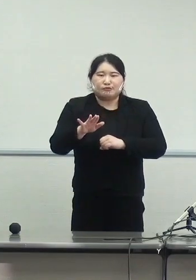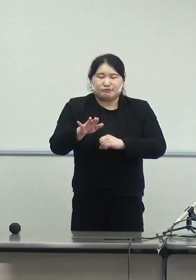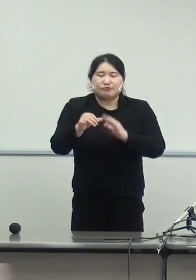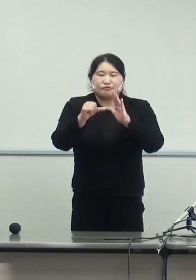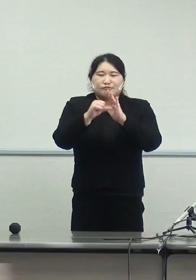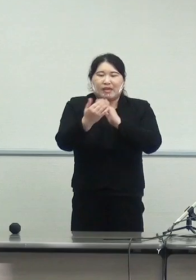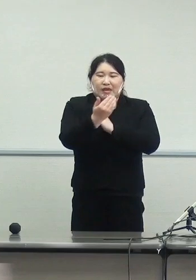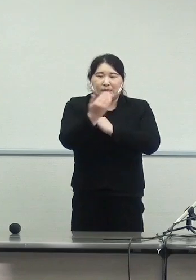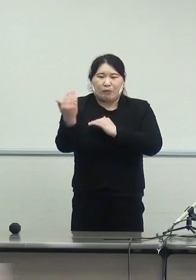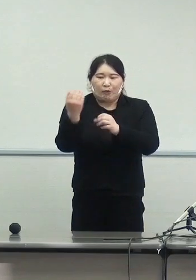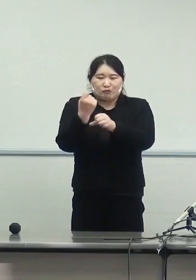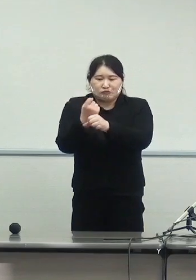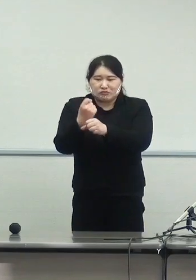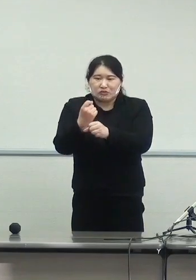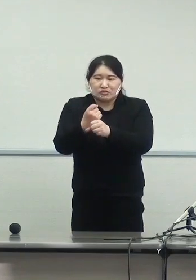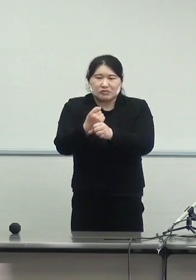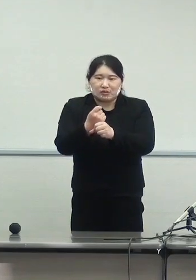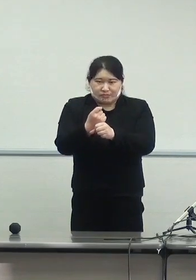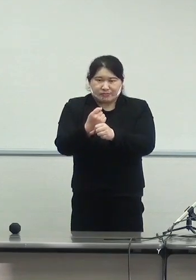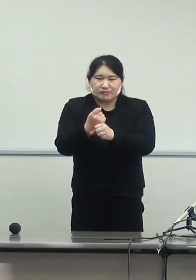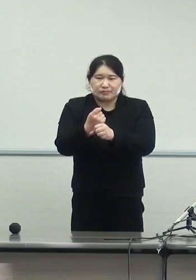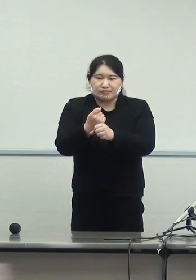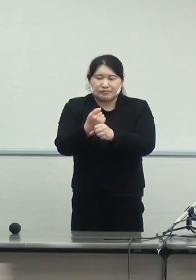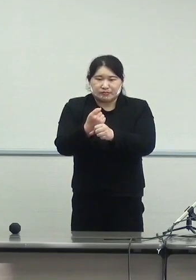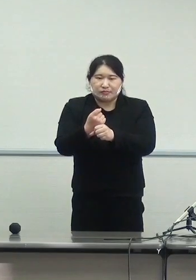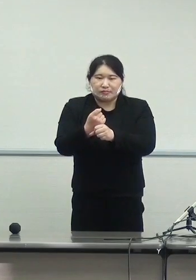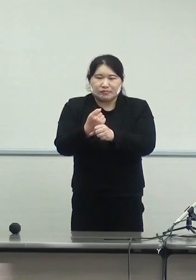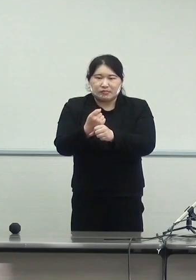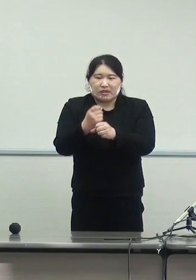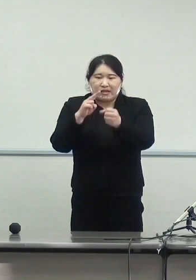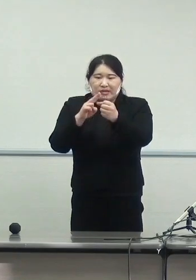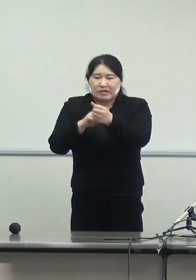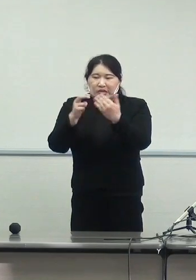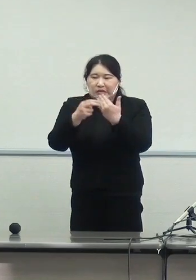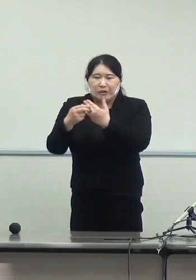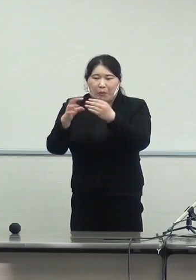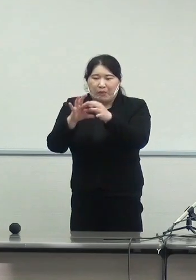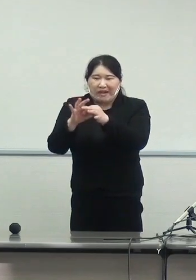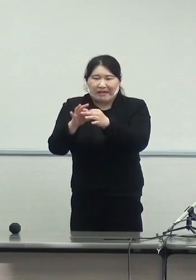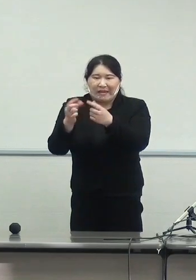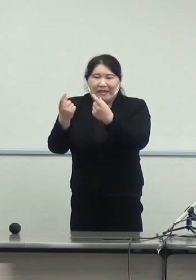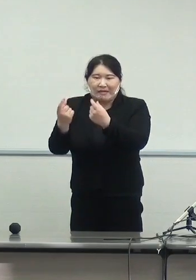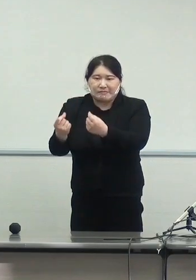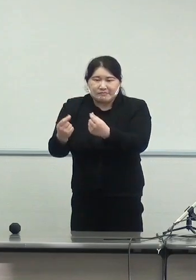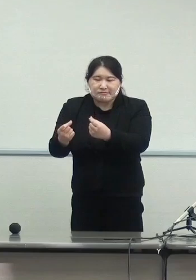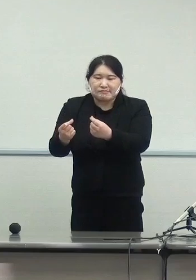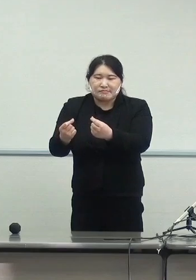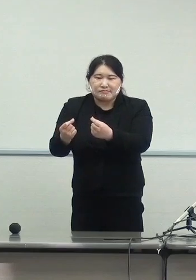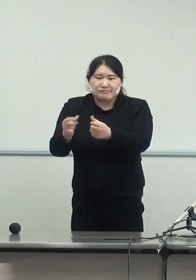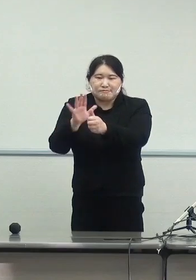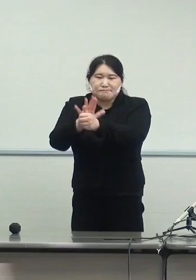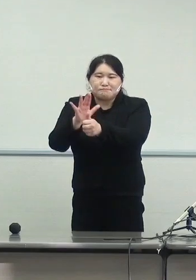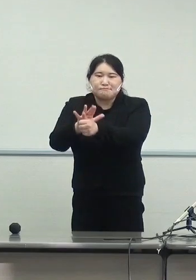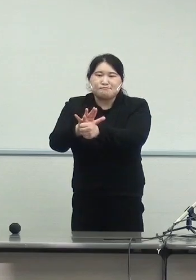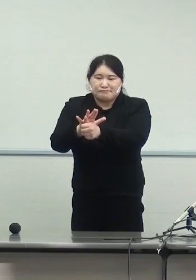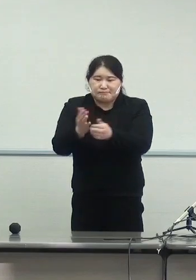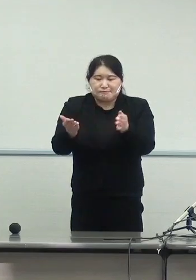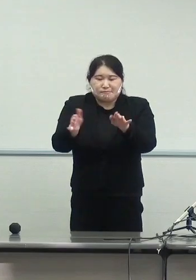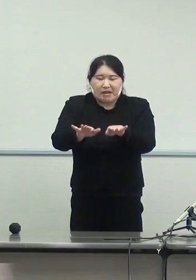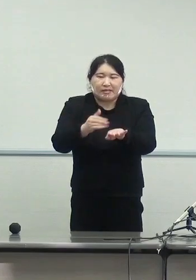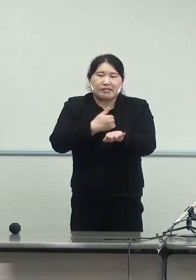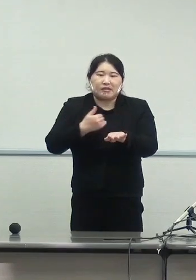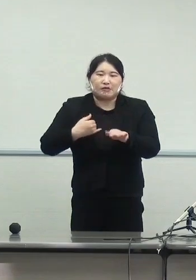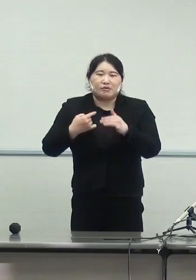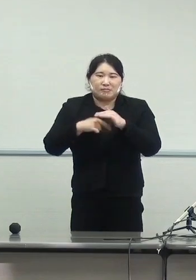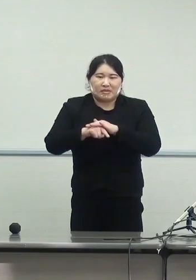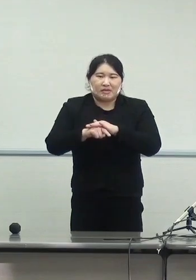ますけど、大きなクラスターでもきちんと名簿を抑えて医療環境を適切にすれば抑え込んで集約に持ち込めるという意味では、あのこ